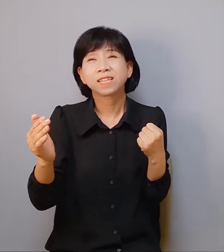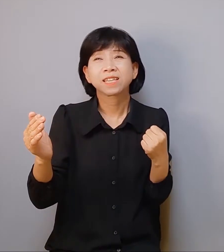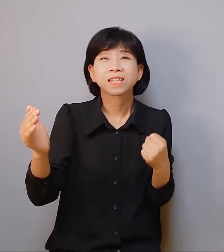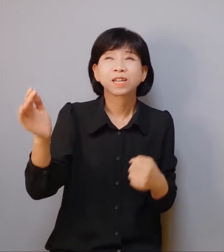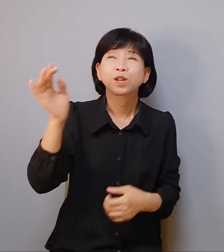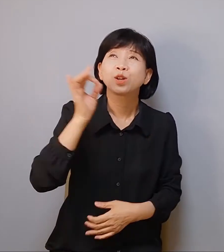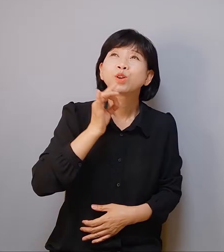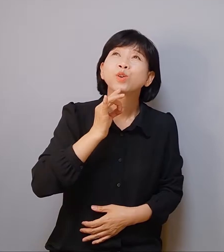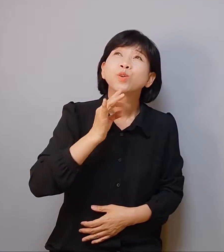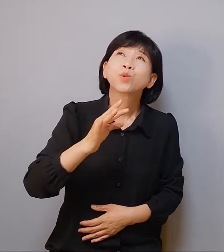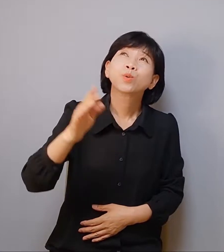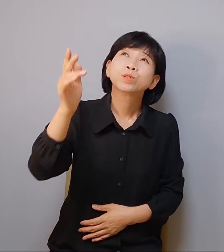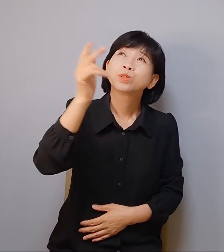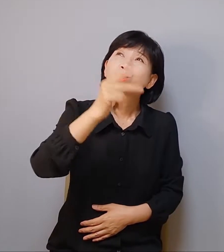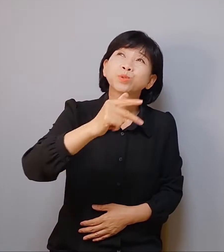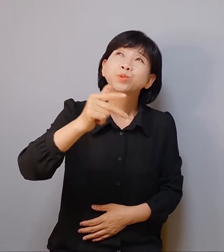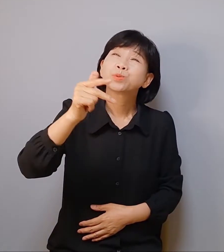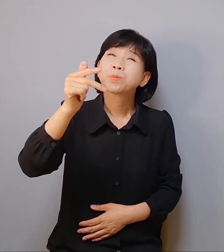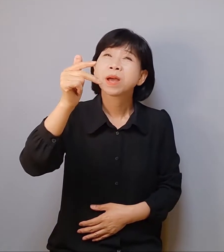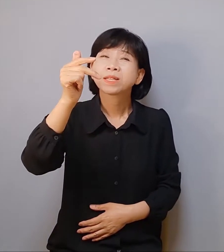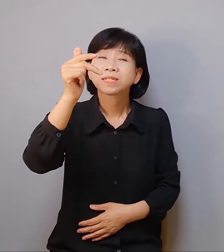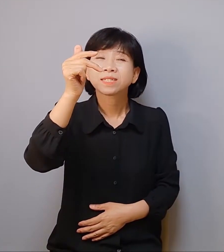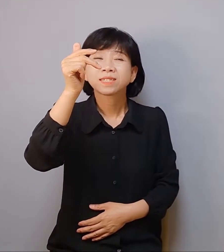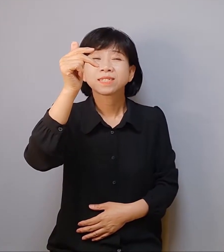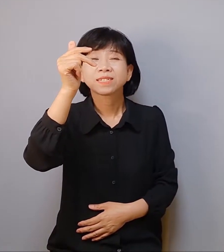구원이시니. 오직